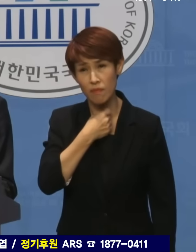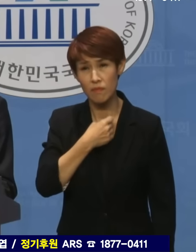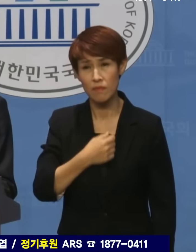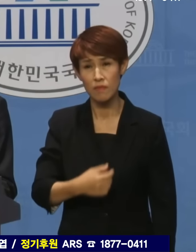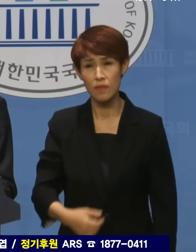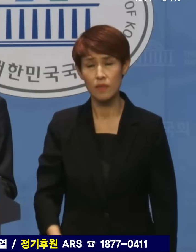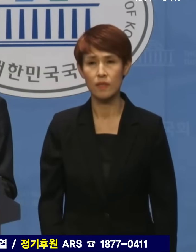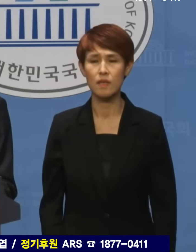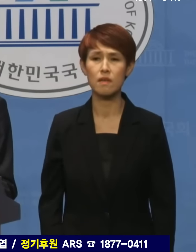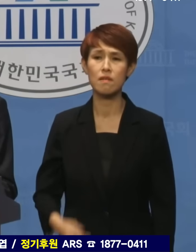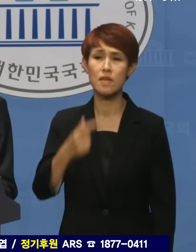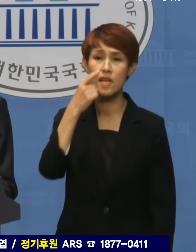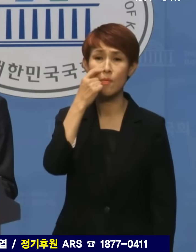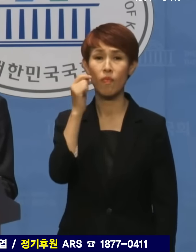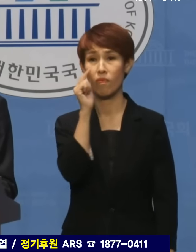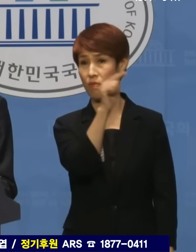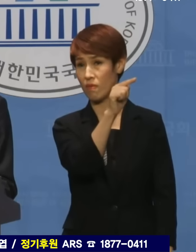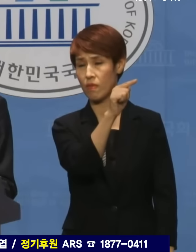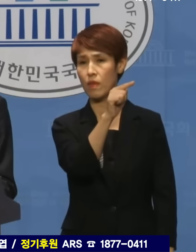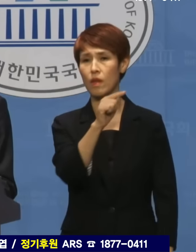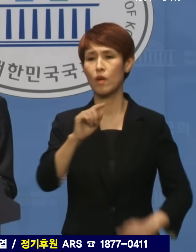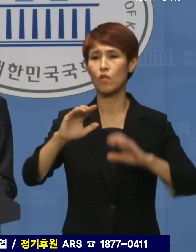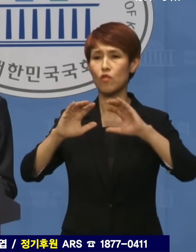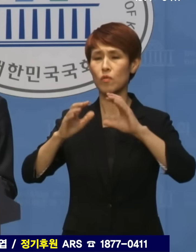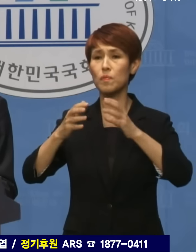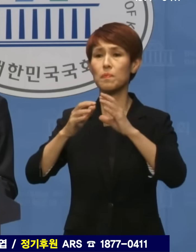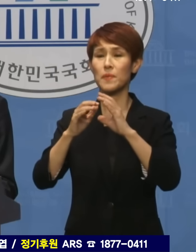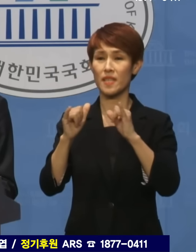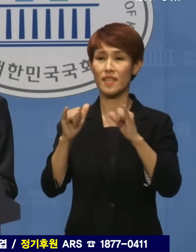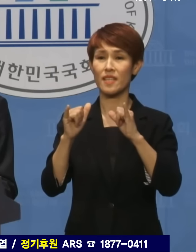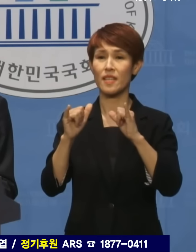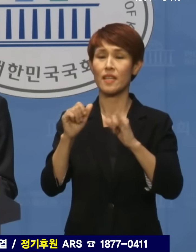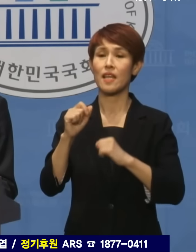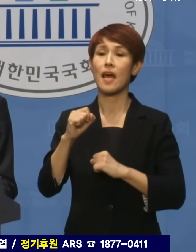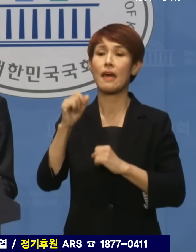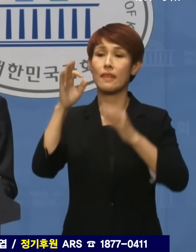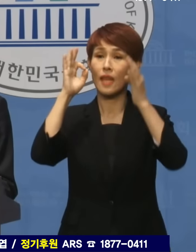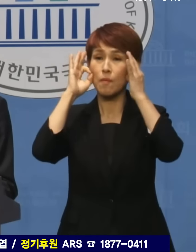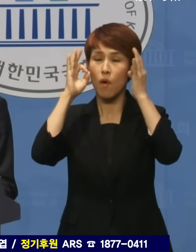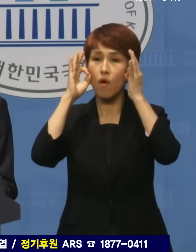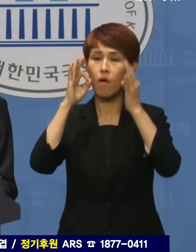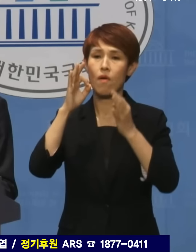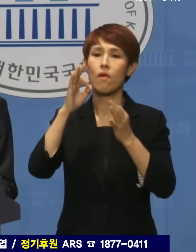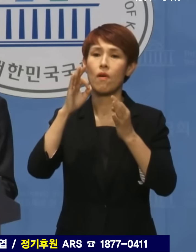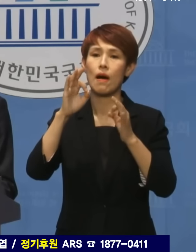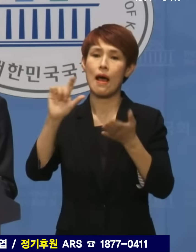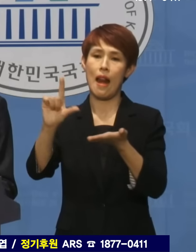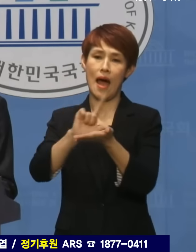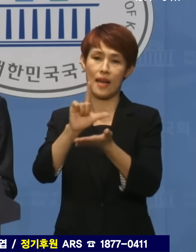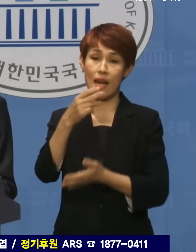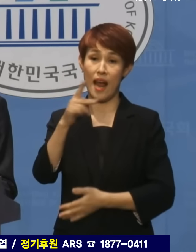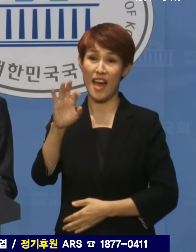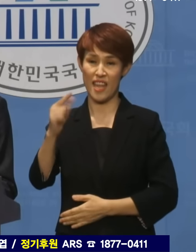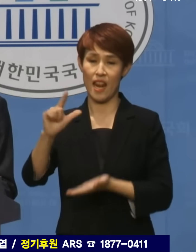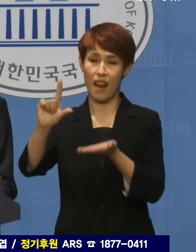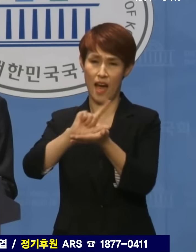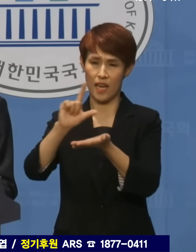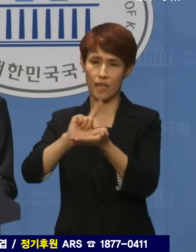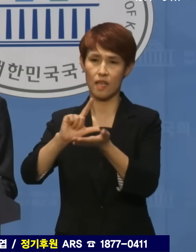셈입니까 일본에서 국민 메신저로 자리잡은 네이버 라인의 지분구조를